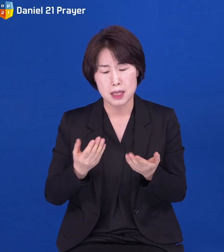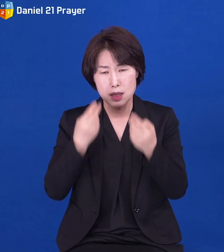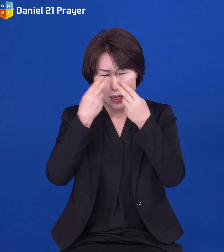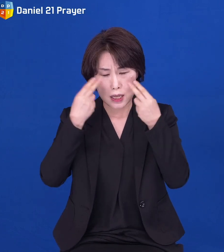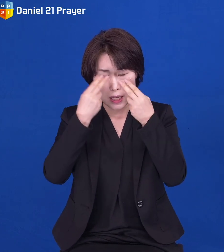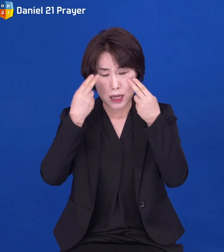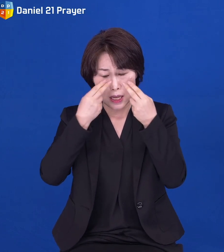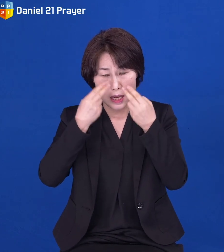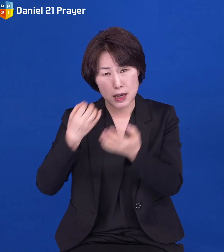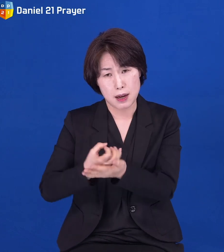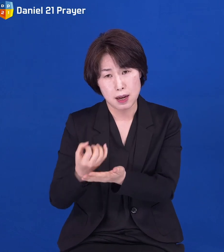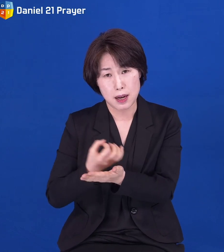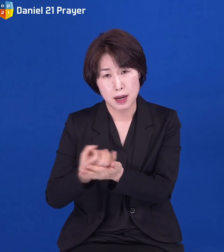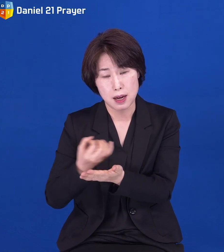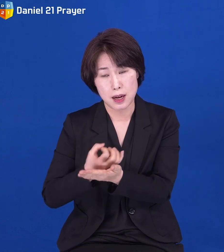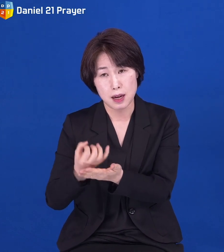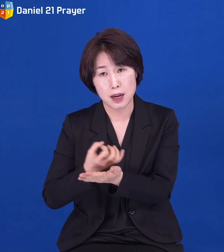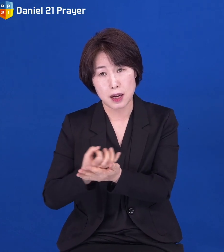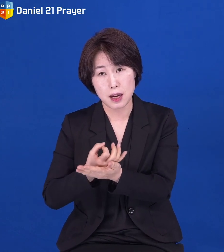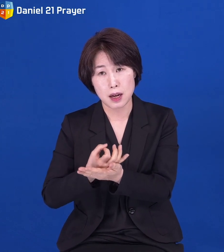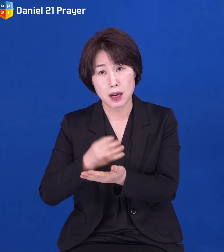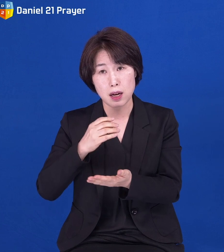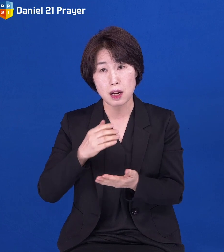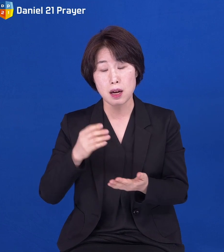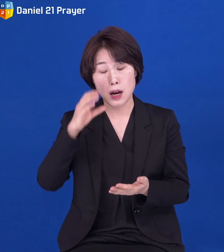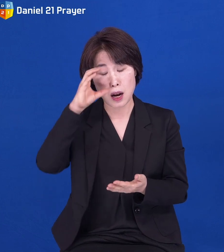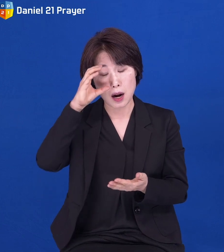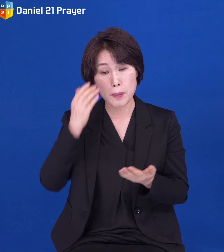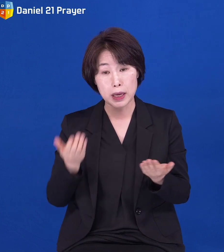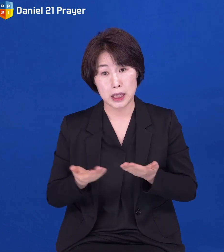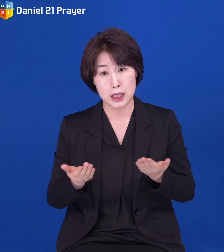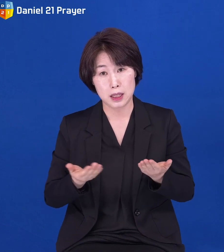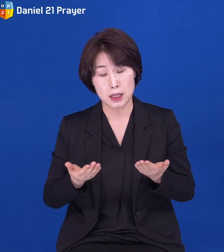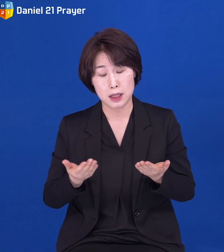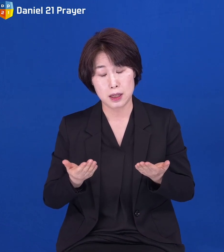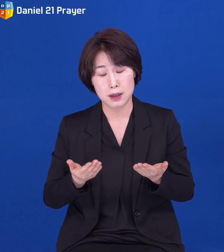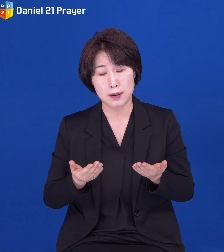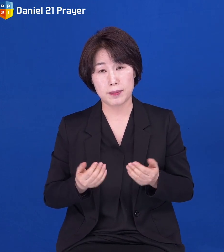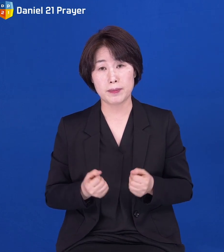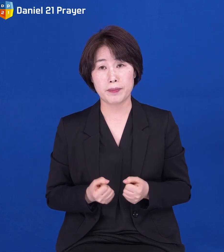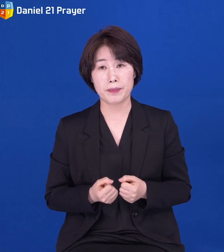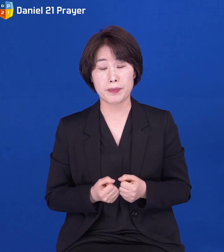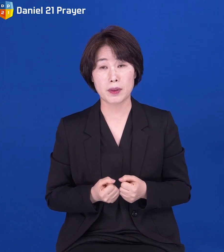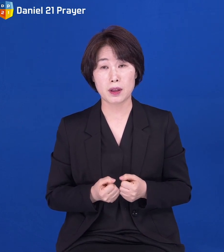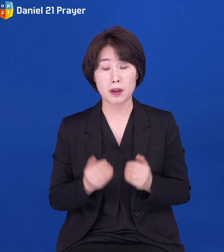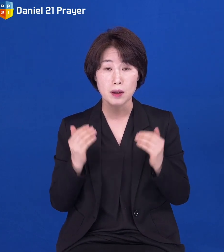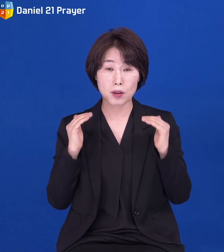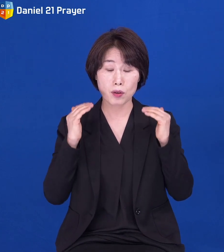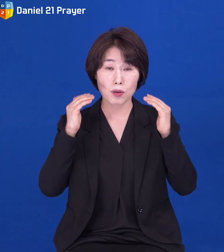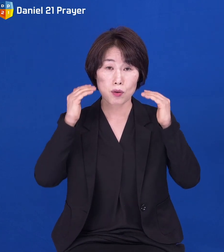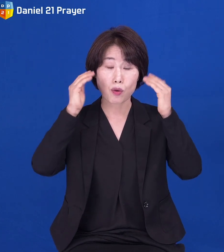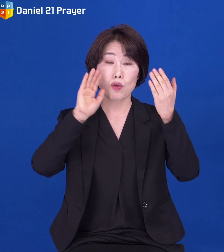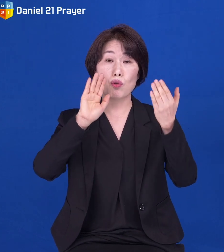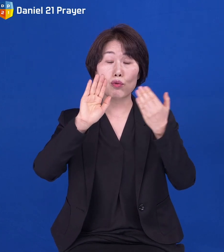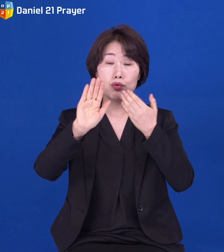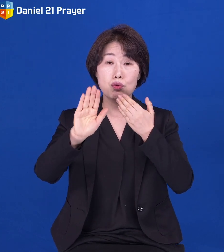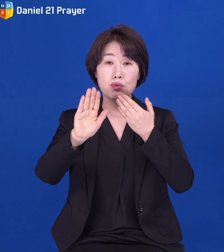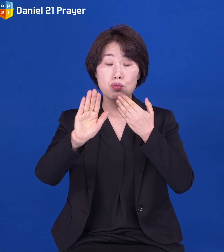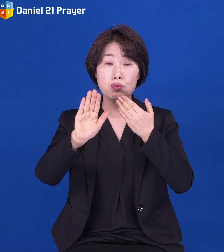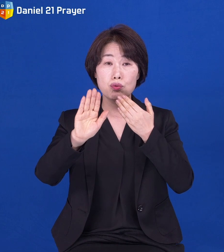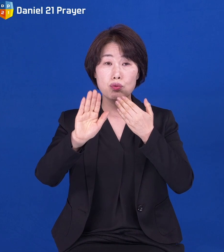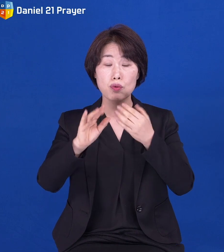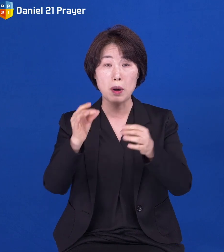그렇게 알바를 미친 듯이 다니다가 이제 성인이 돼가지고 제가 이제 막 그때 한참 이제 막 백화점 이런 데서 알바를